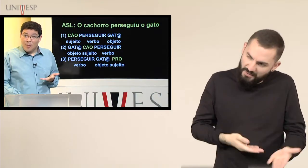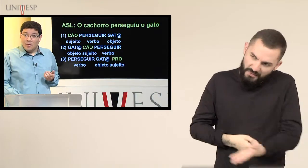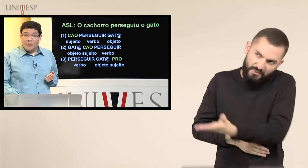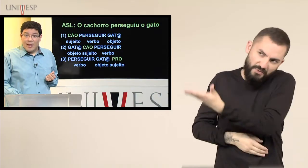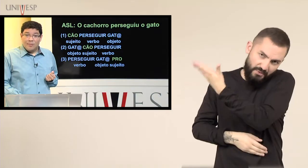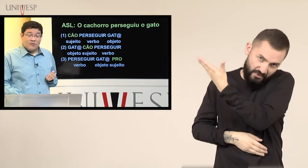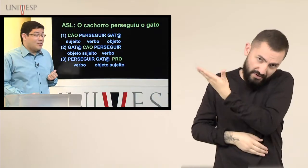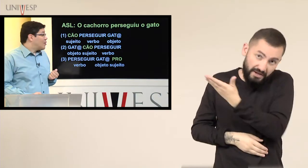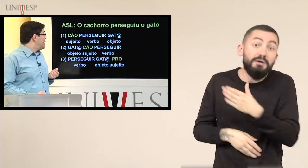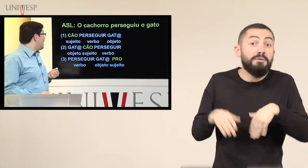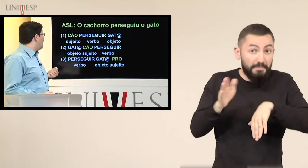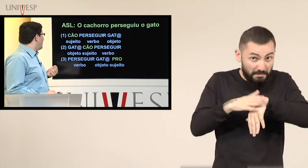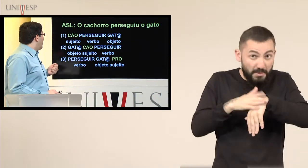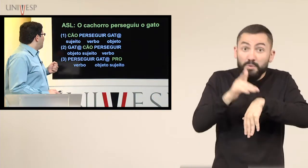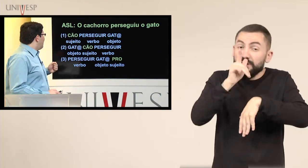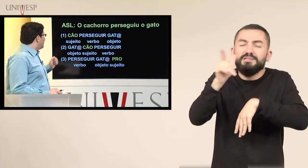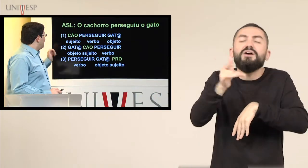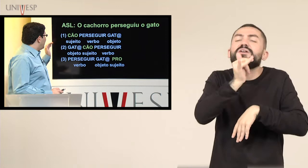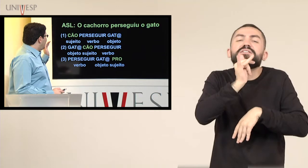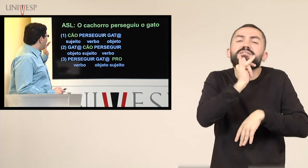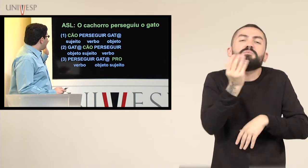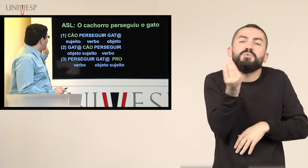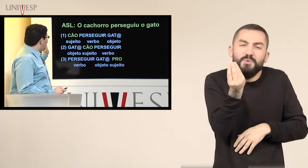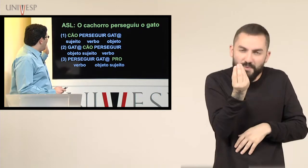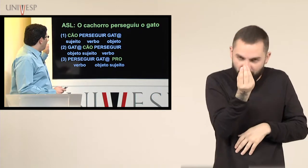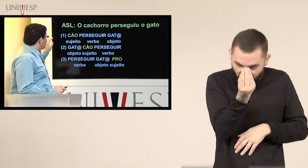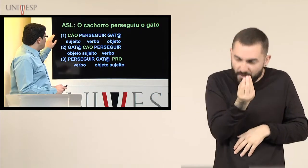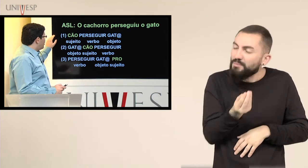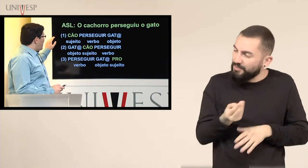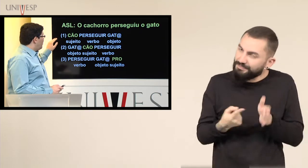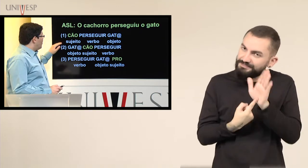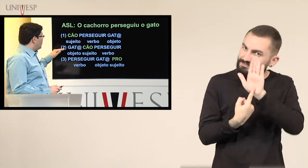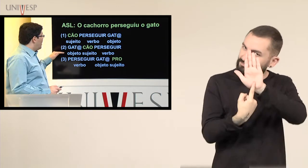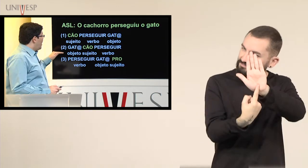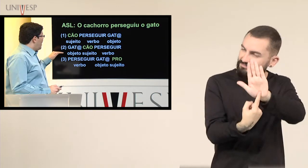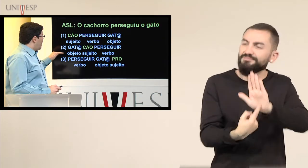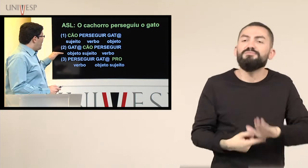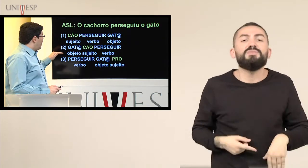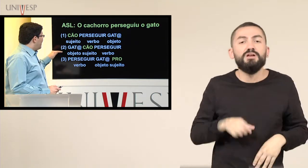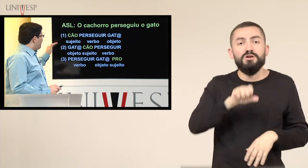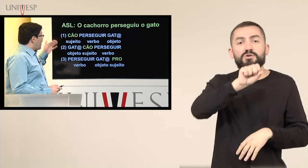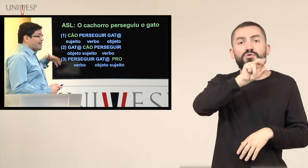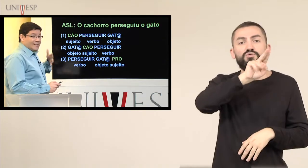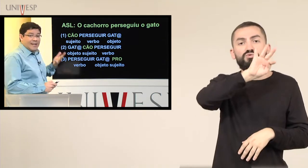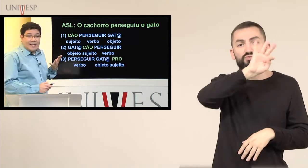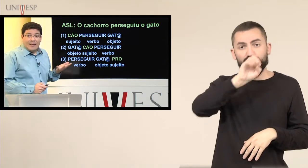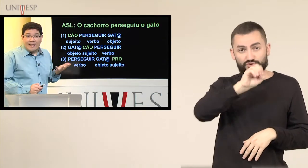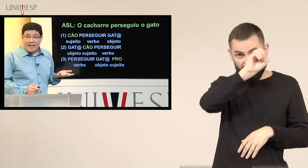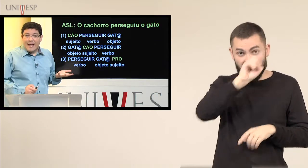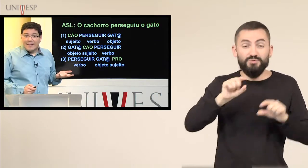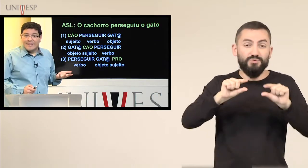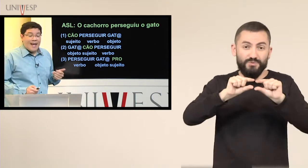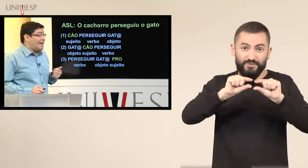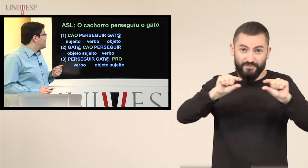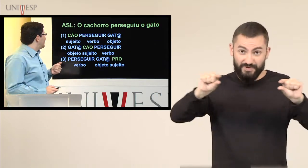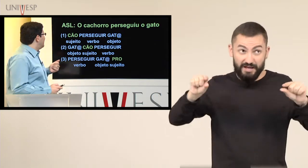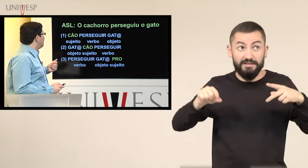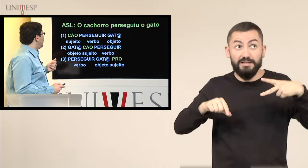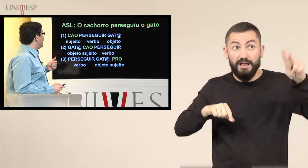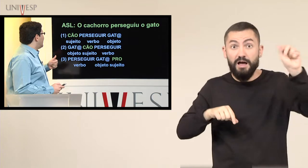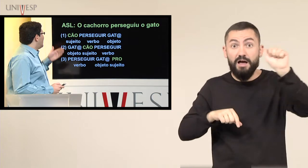do próprio professor Liddell. Vejam que o sujeito da frase que em